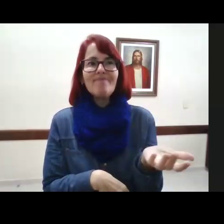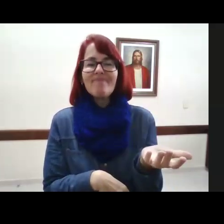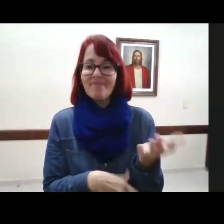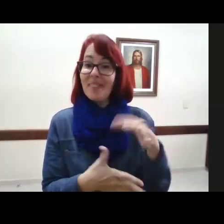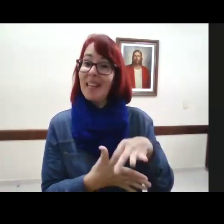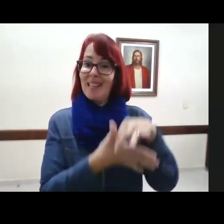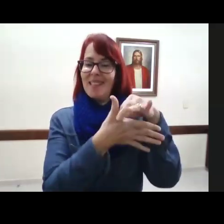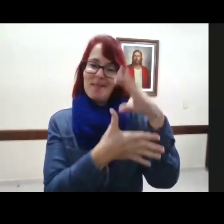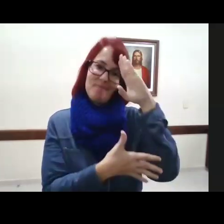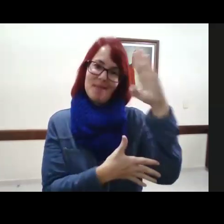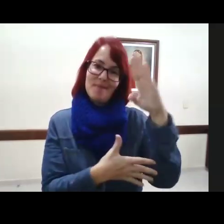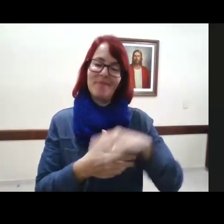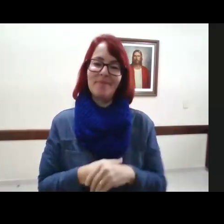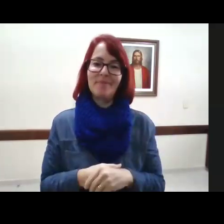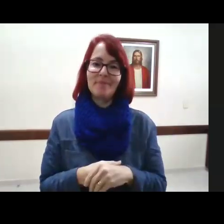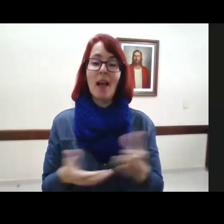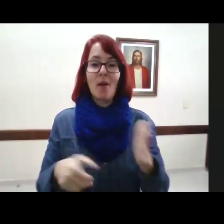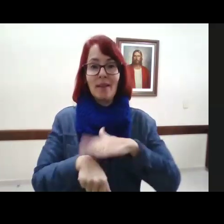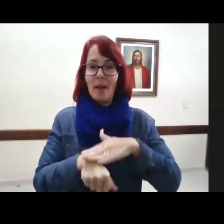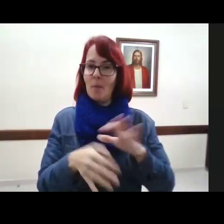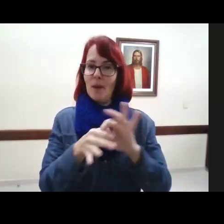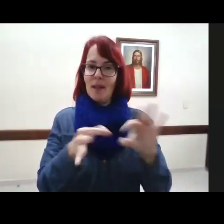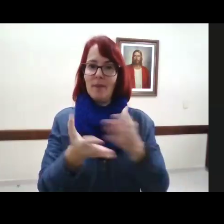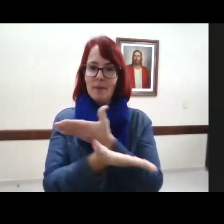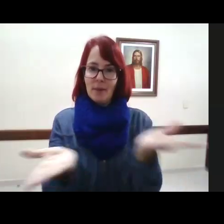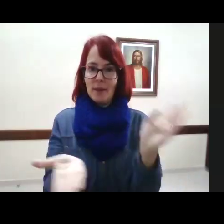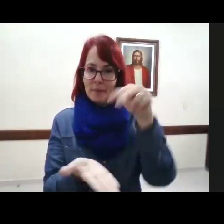líder dessa igreja. Então o tempo agora é dos irmãos.